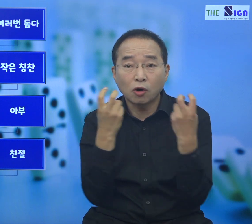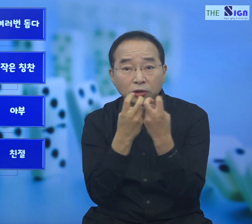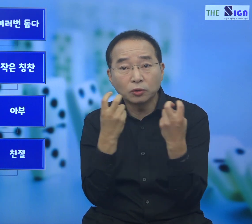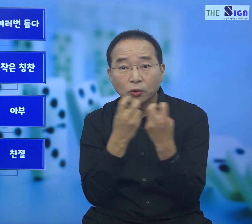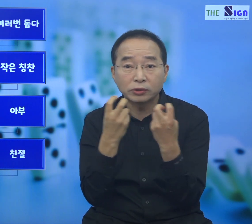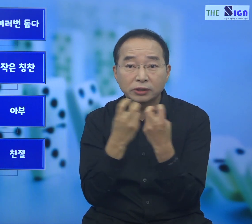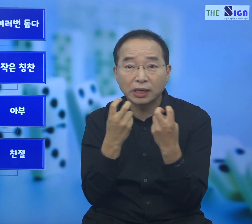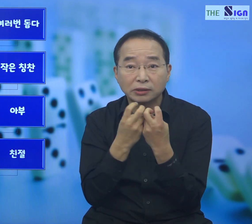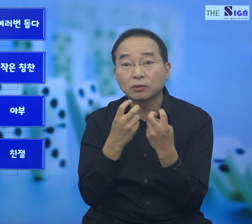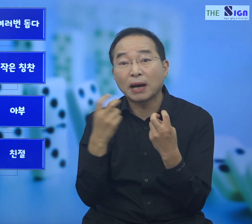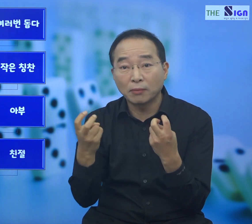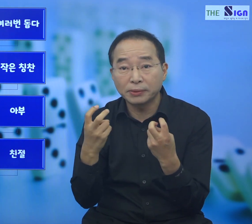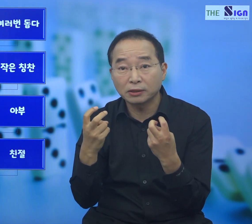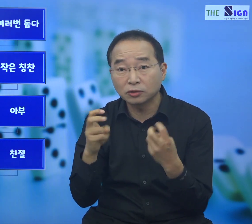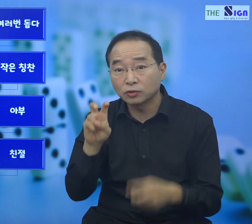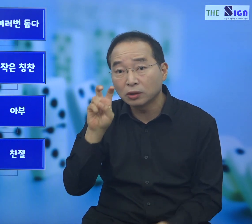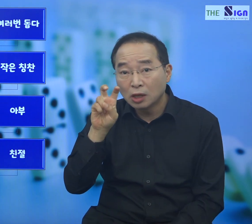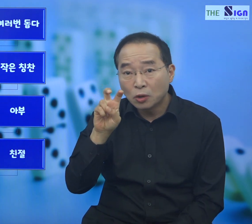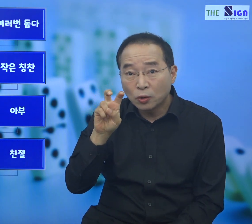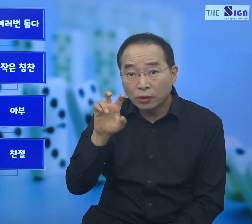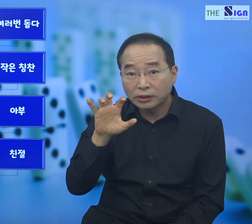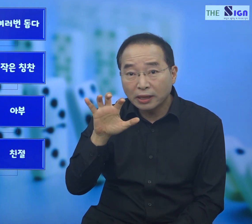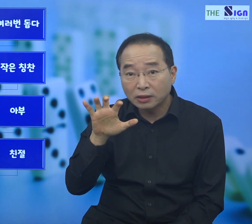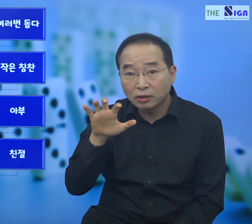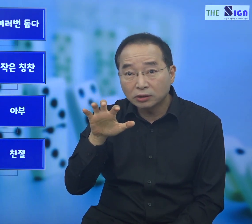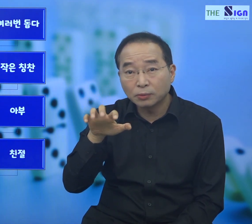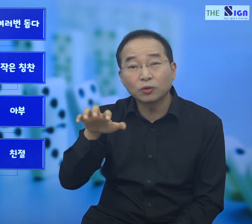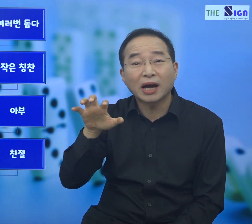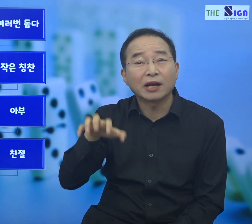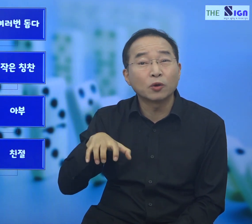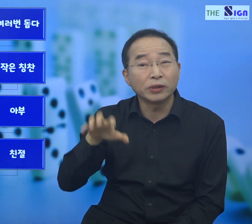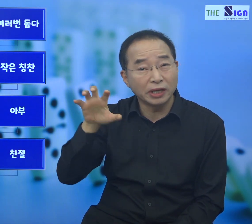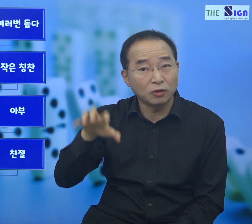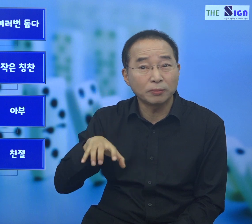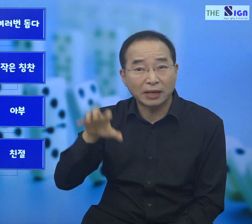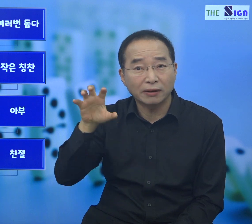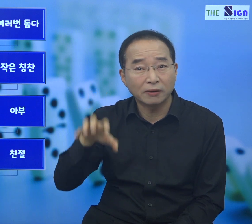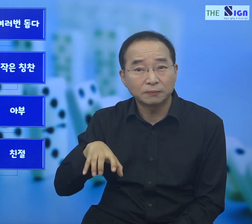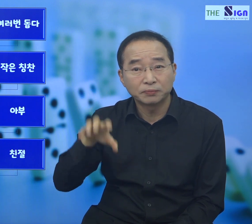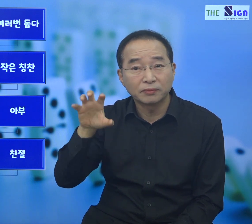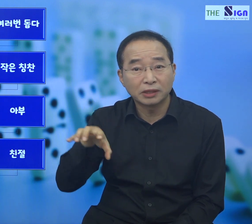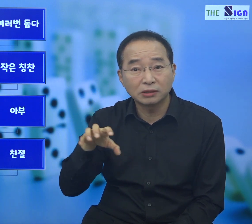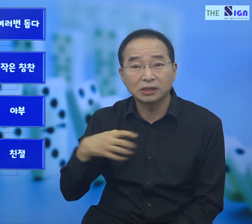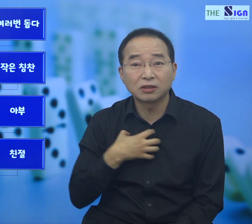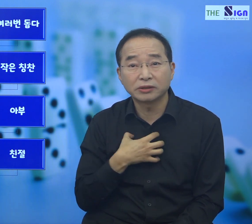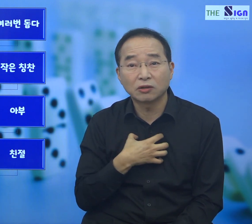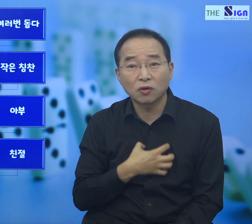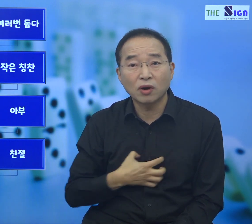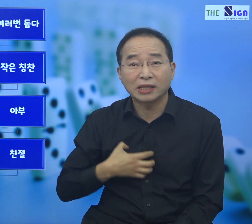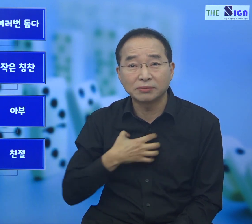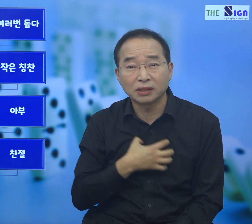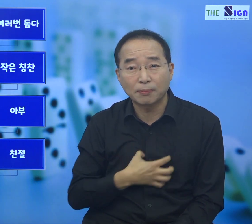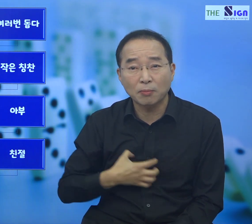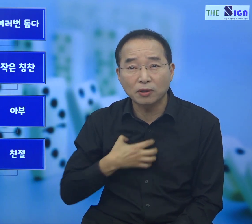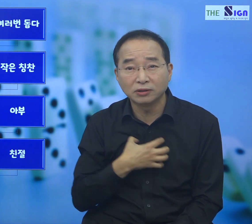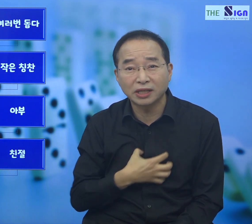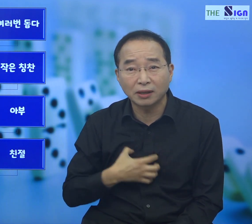어떤 도구를 쓸까 해서 방법이라고 쓰고, 이렇게 되어 있는 것들이 보통 갈고리 개념이 많아요. 그래서 이걸 대고 가슴에다 벅벅 긁는다